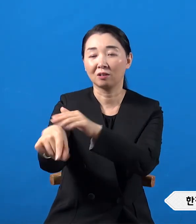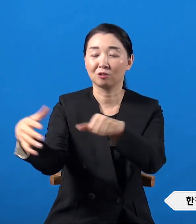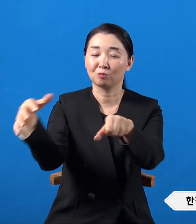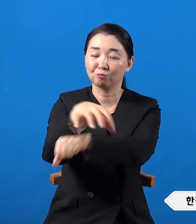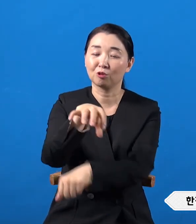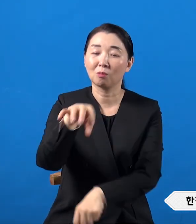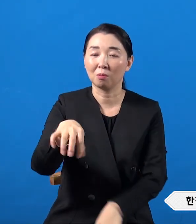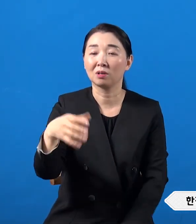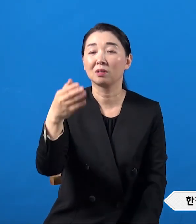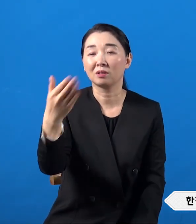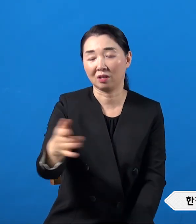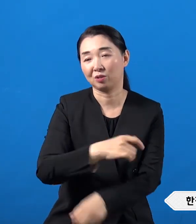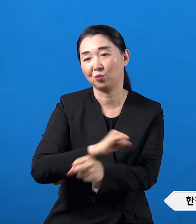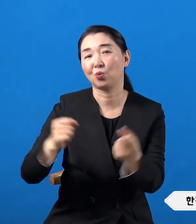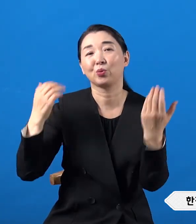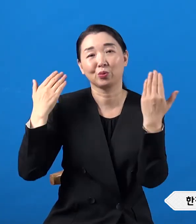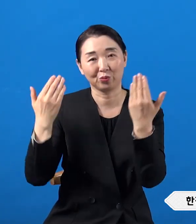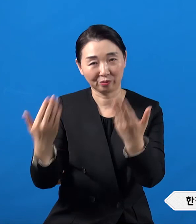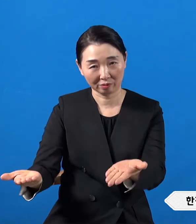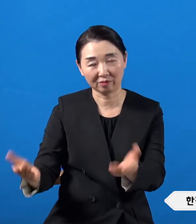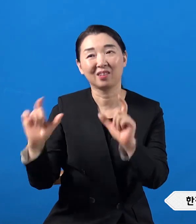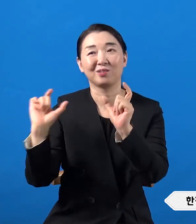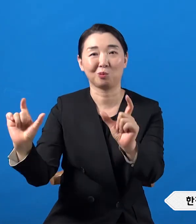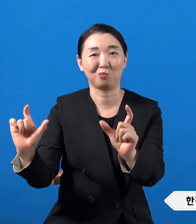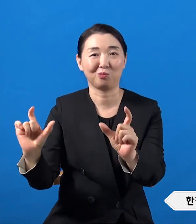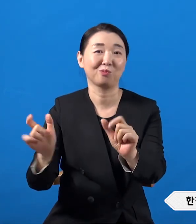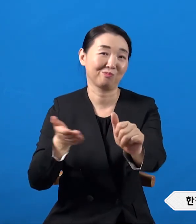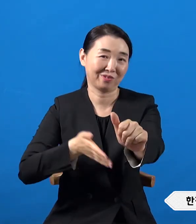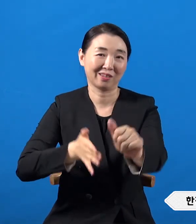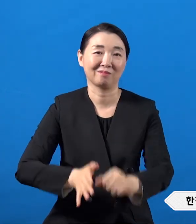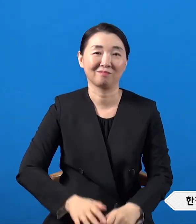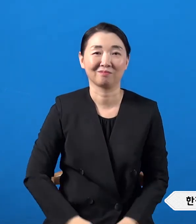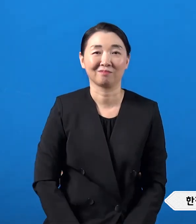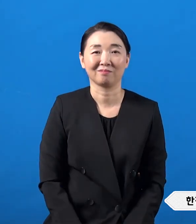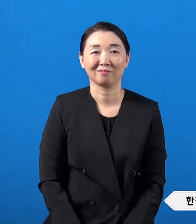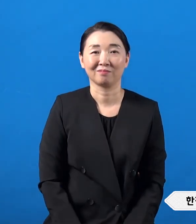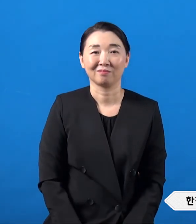무덤 앞에서 당신을 용서한다고 선포하십시오.